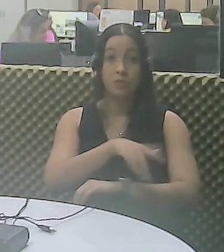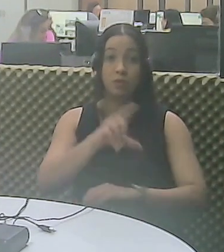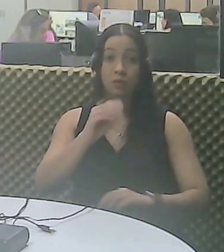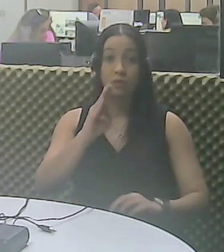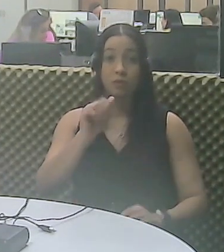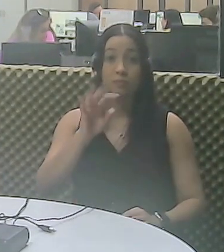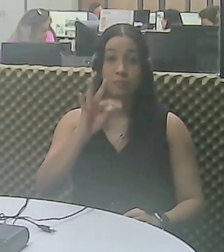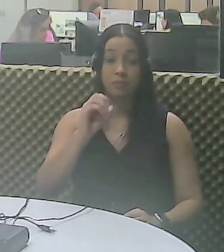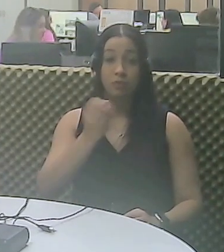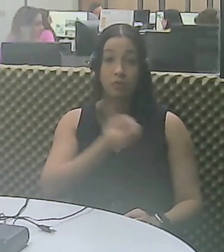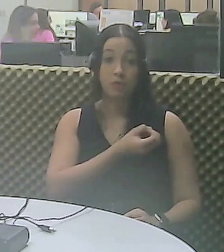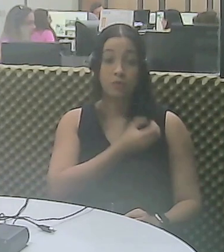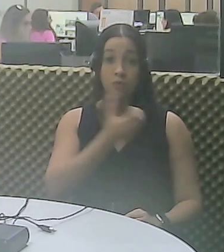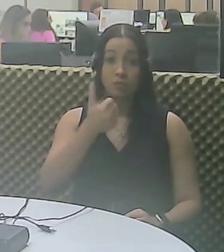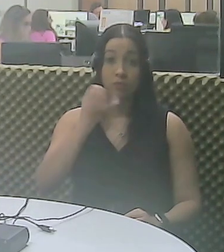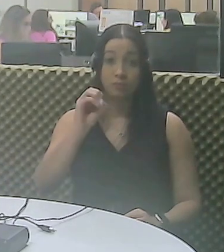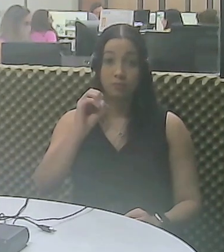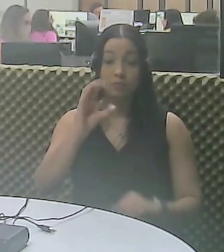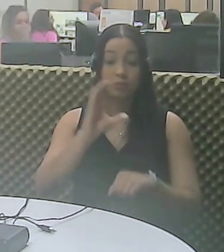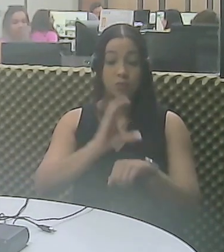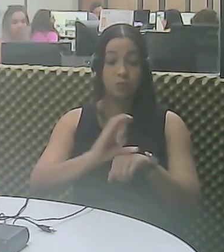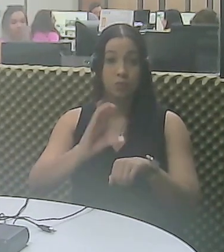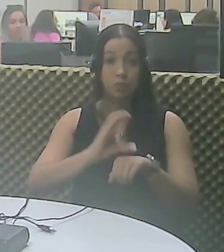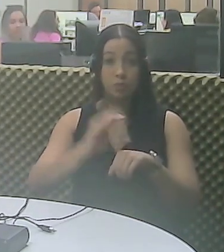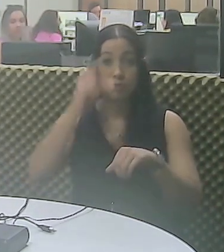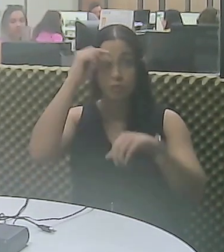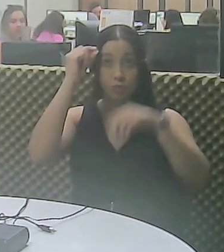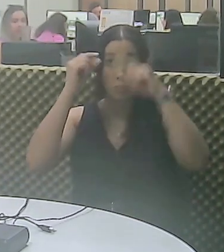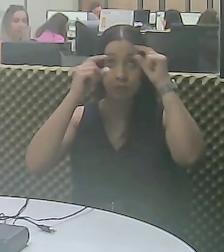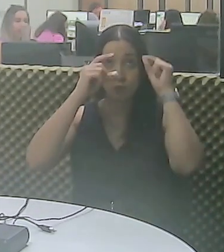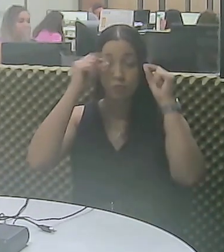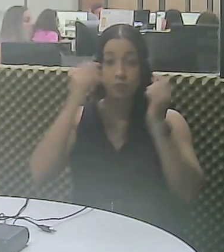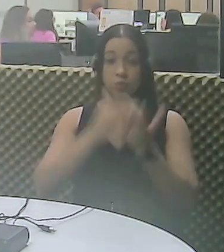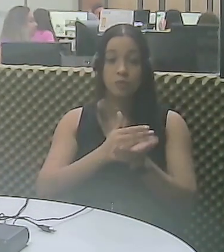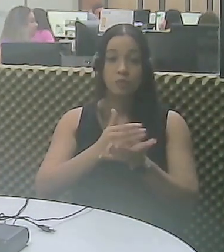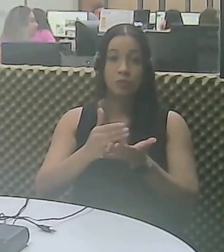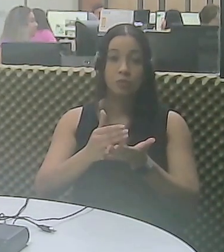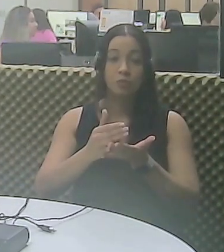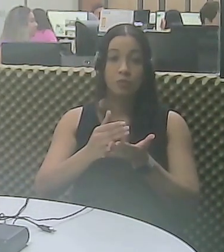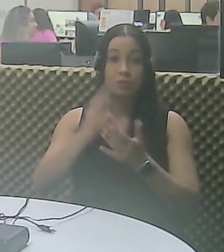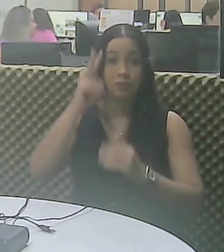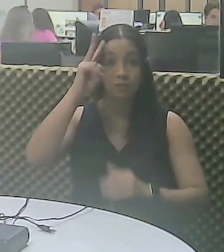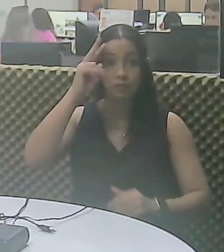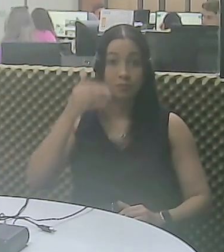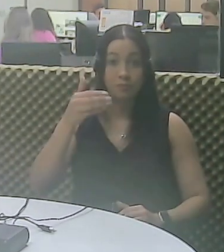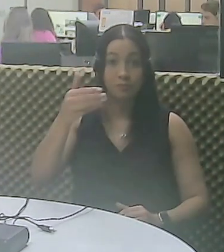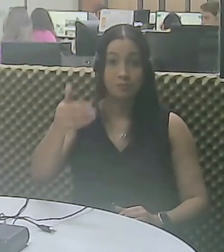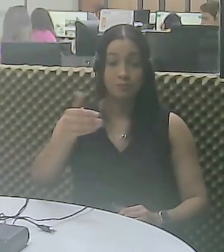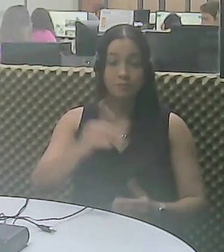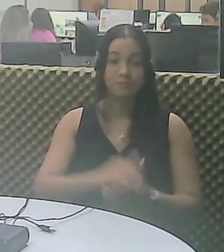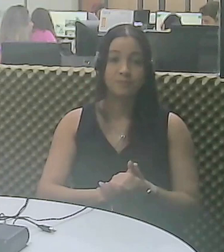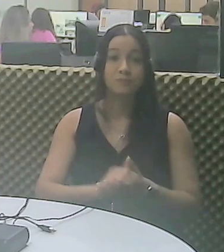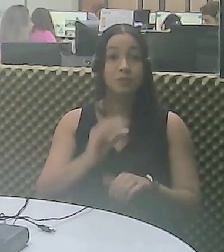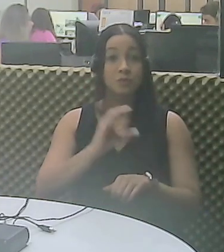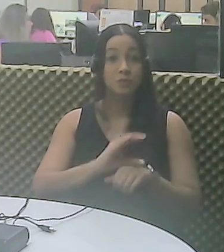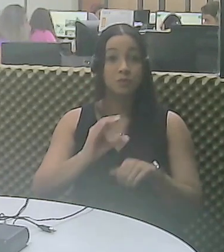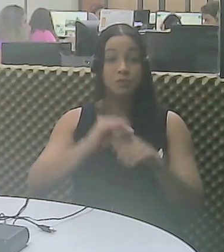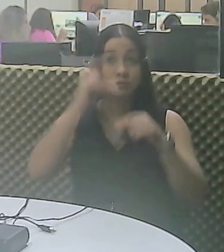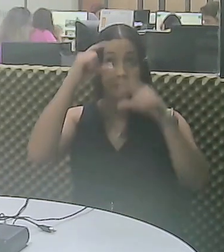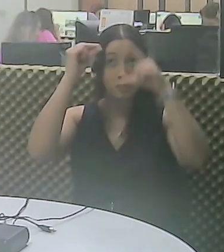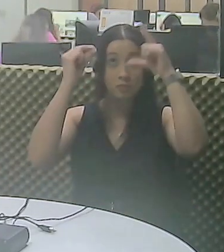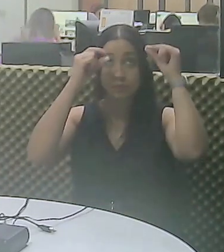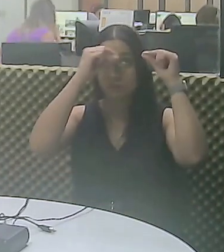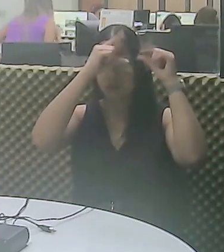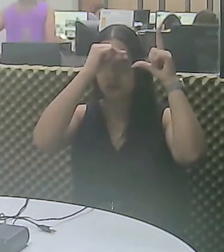Lobato, número 10. O curso de design de sobrancelha terá início na próxima segunda-feira. A capacitação de depilação com